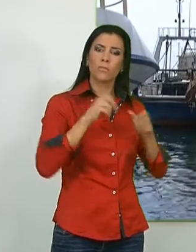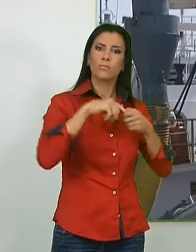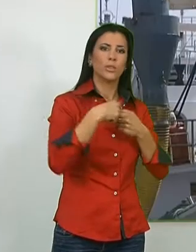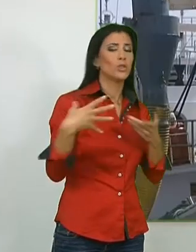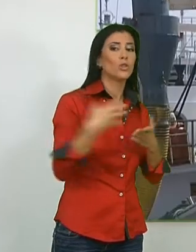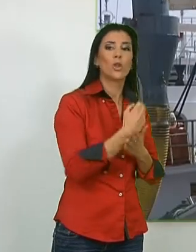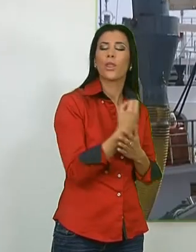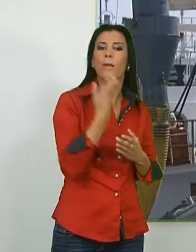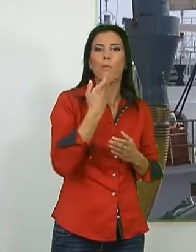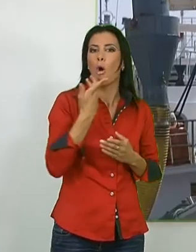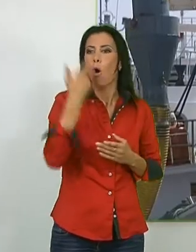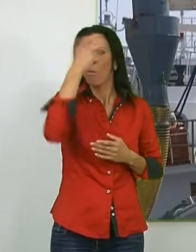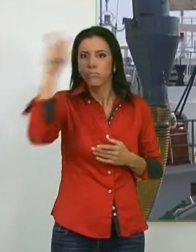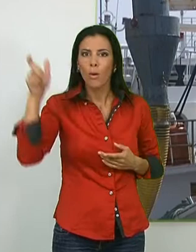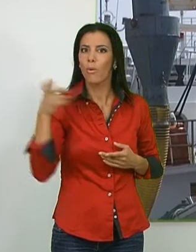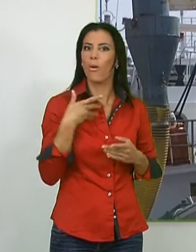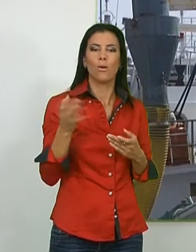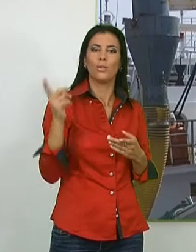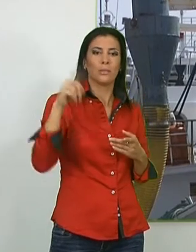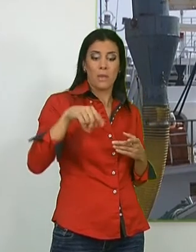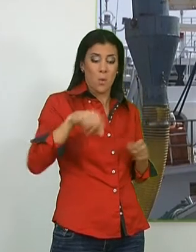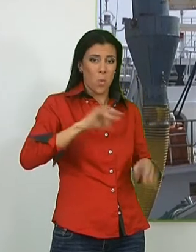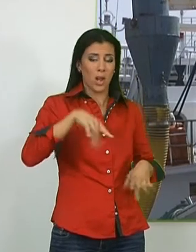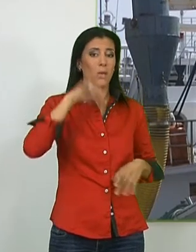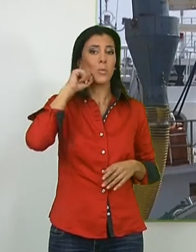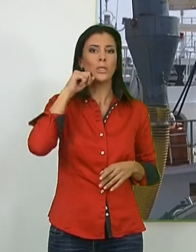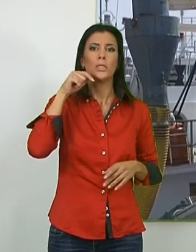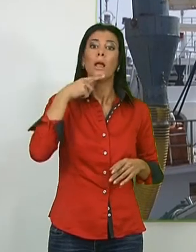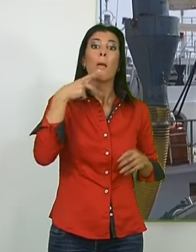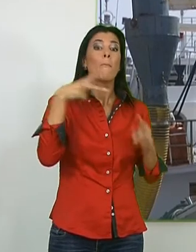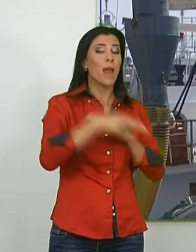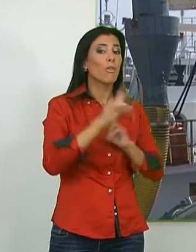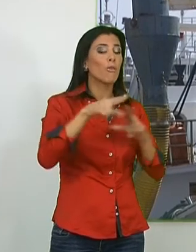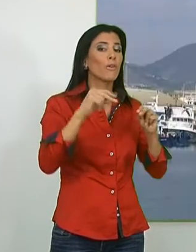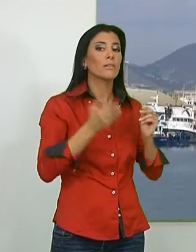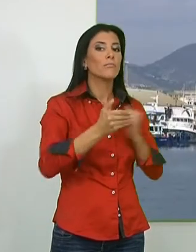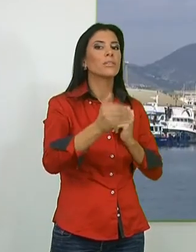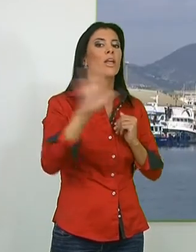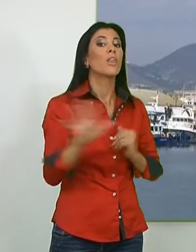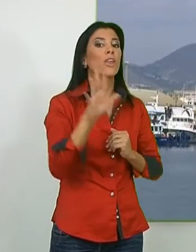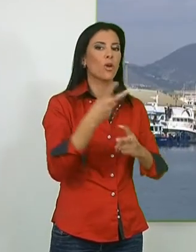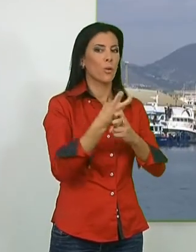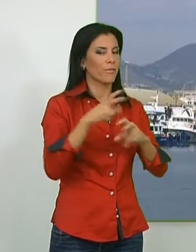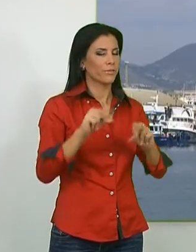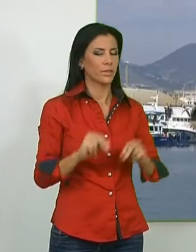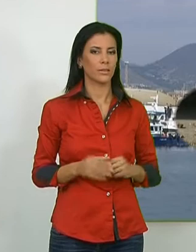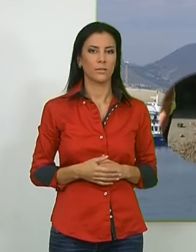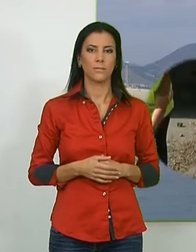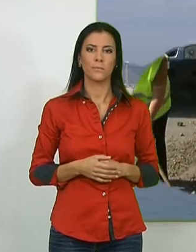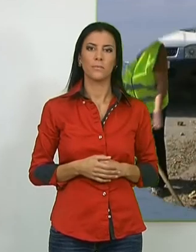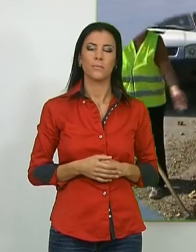podrán formar parte de toda aquella localidad agrupada como el caso de motril y cuyo plazo termina el día 5 de